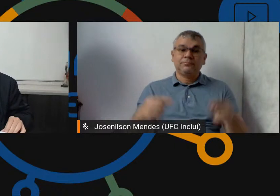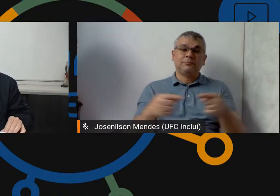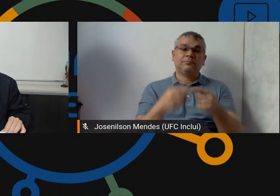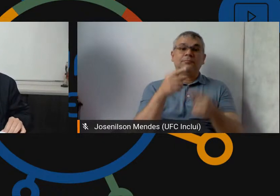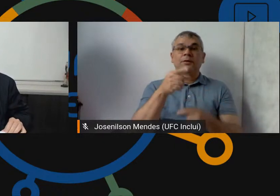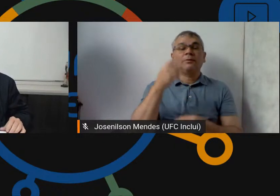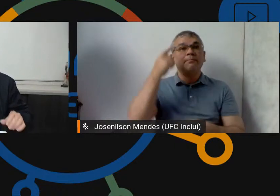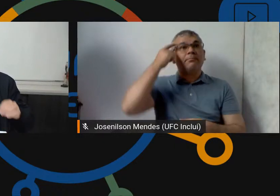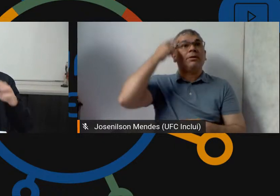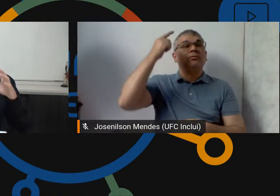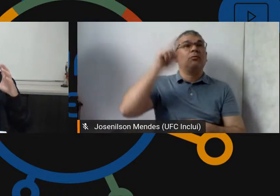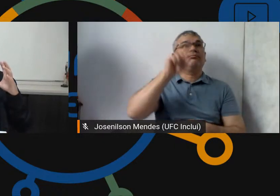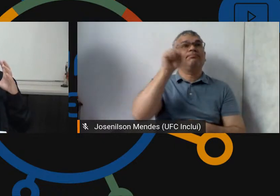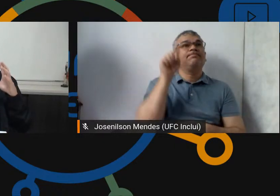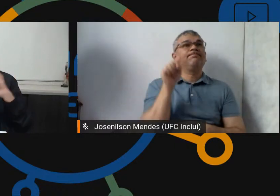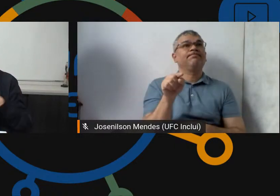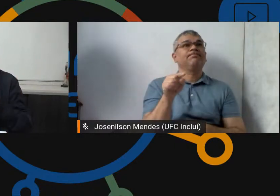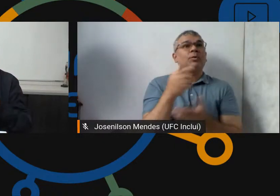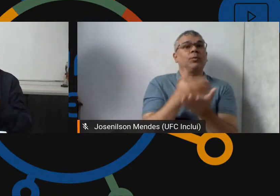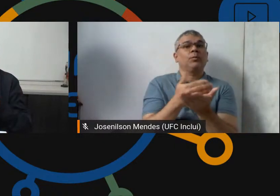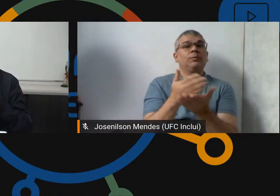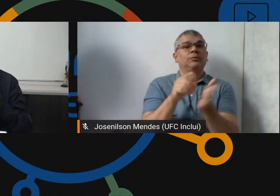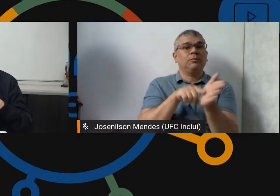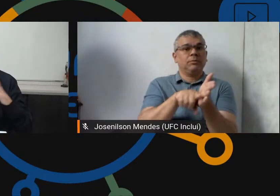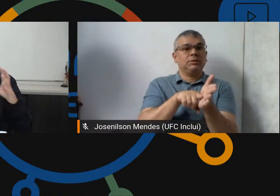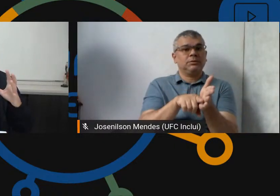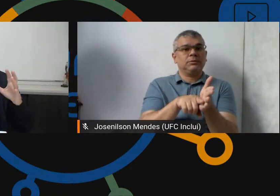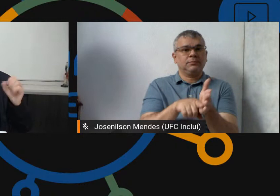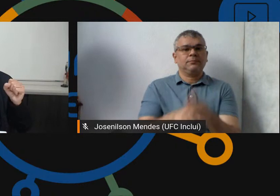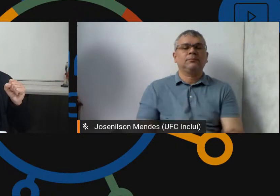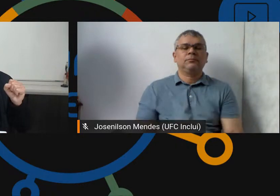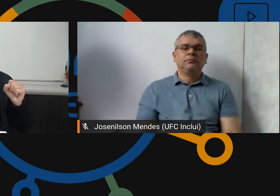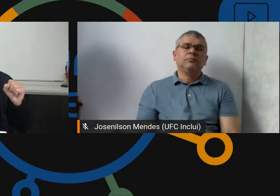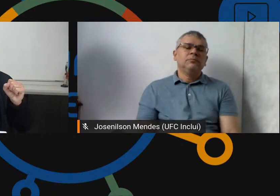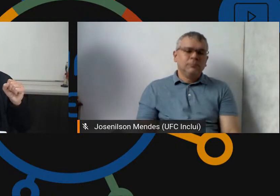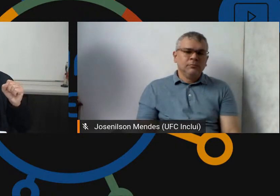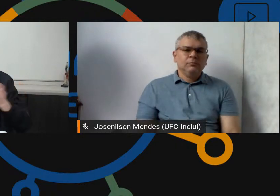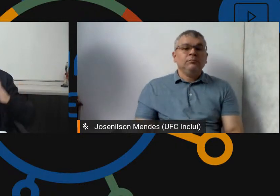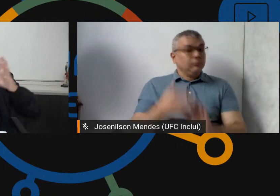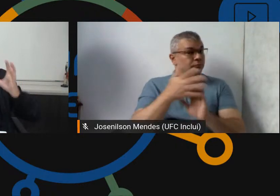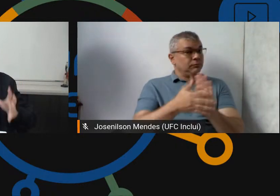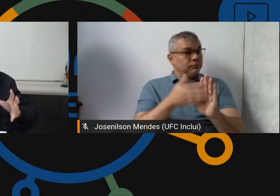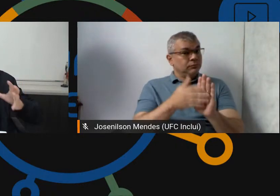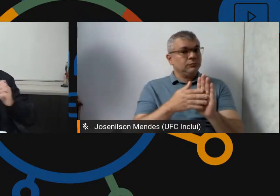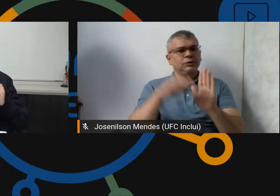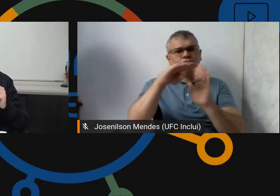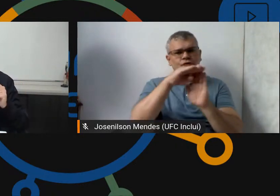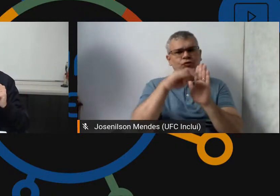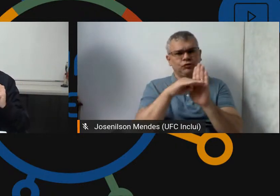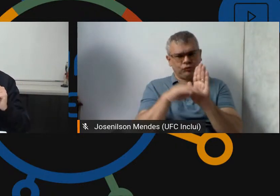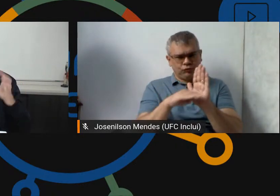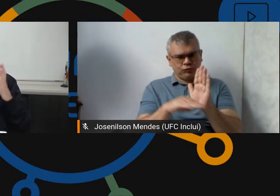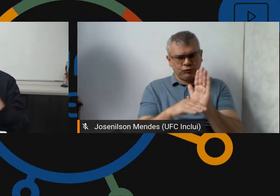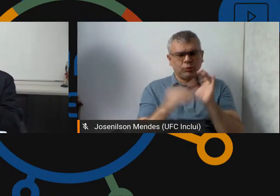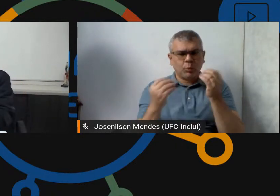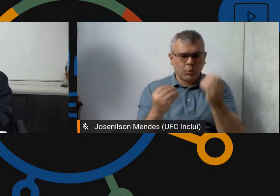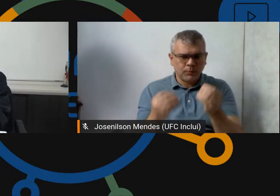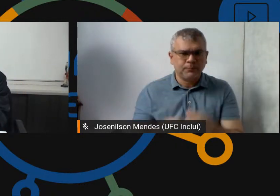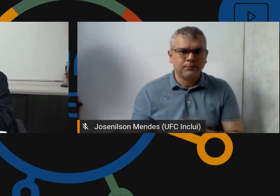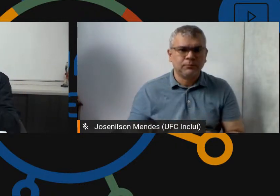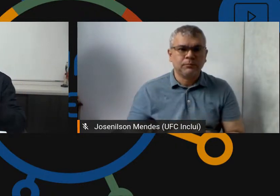sua pesquisa. A divisão lógica do texto é a seguinte. A sua pesquisa, tá? Se é